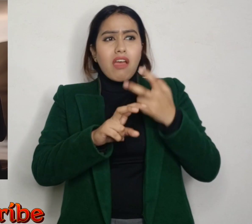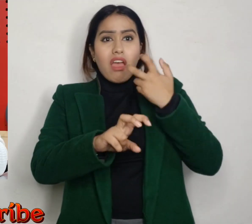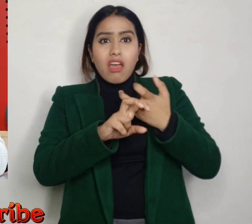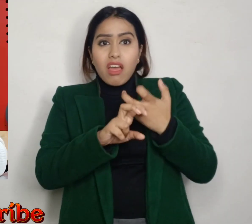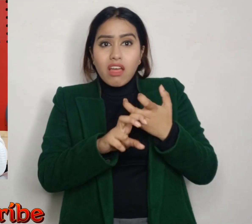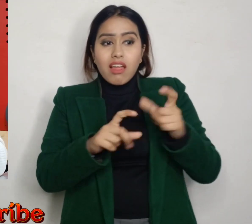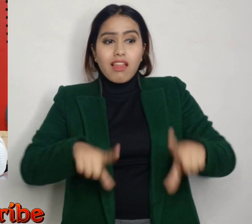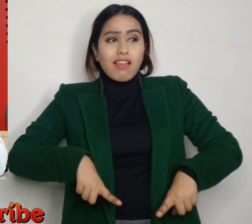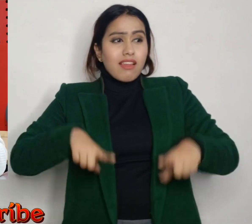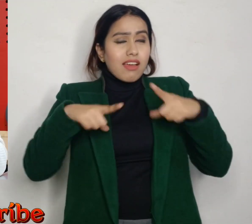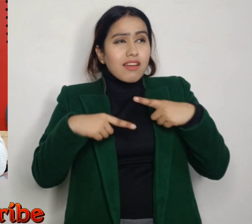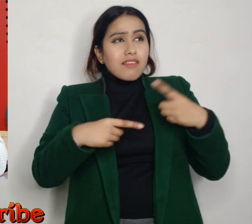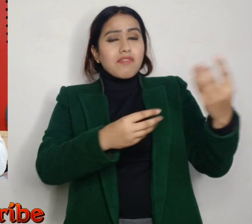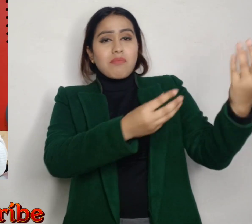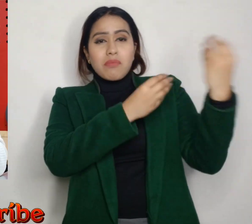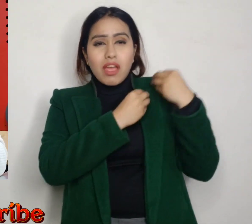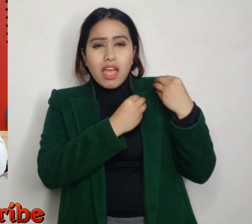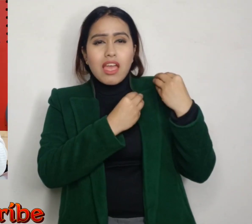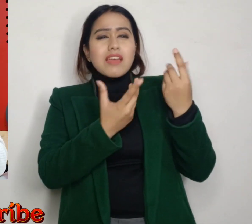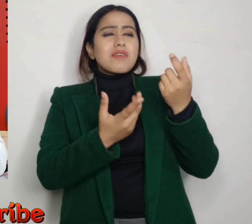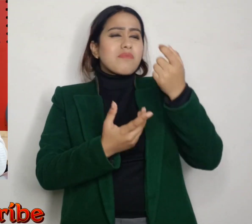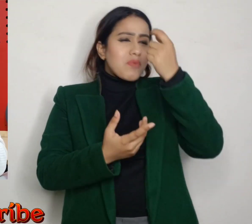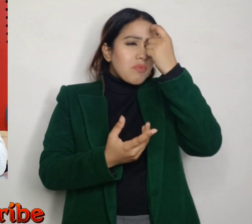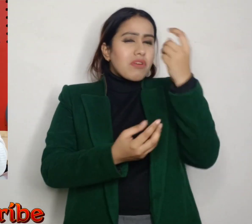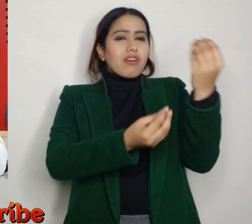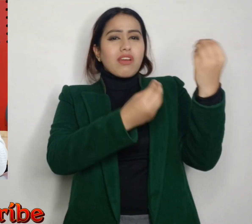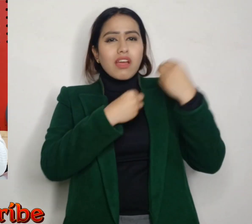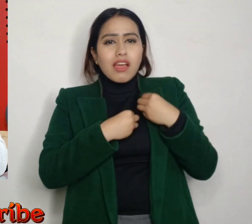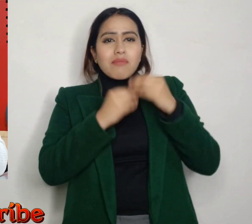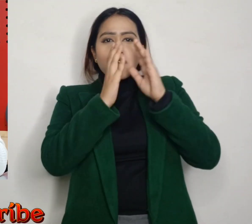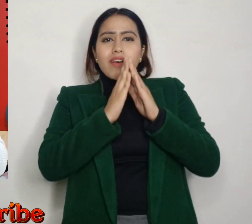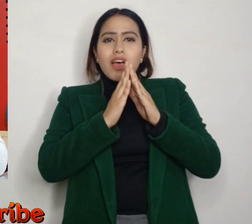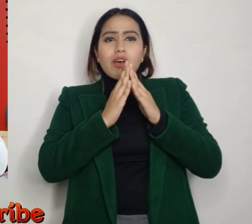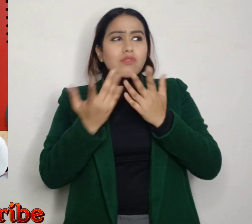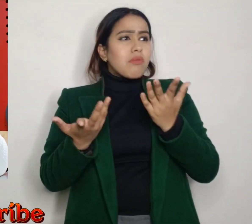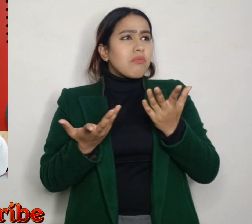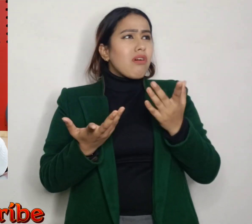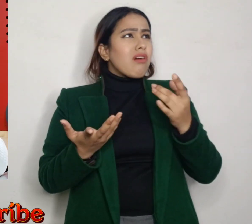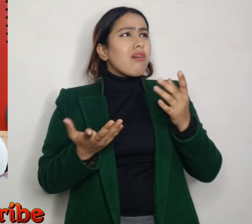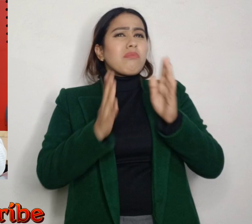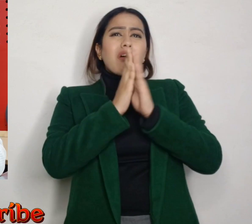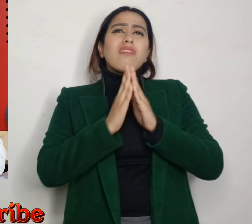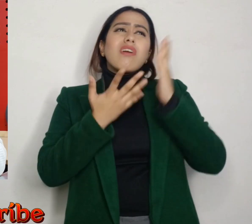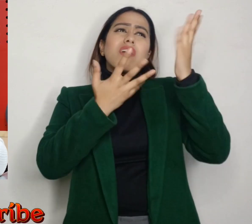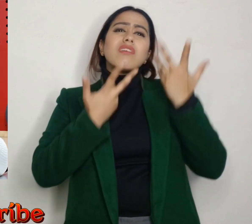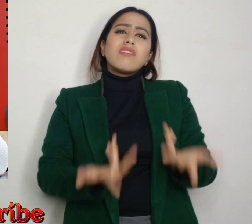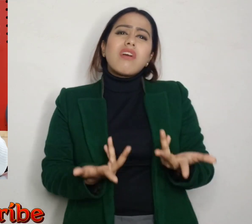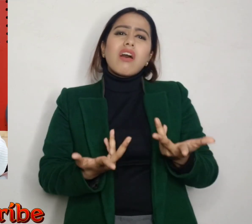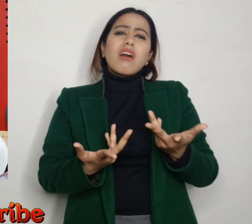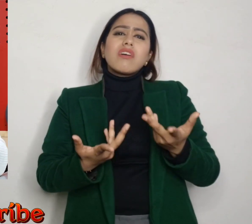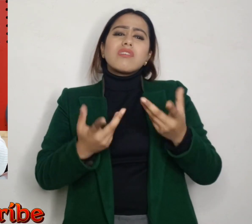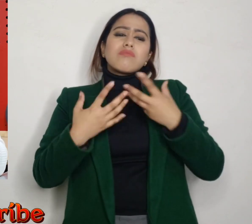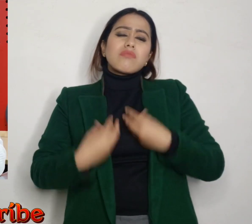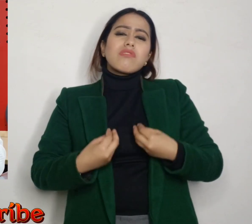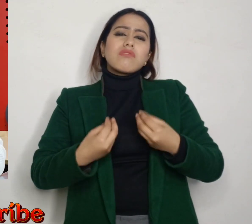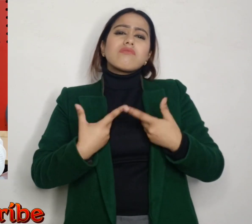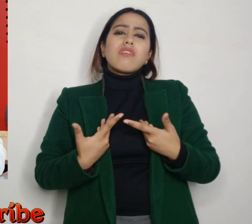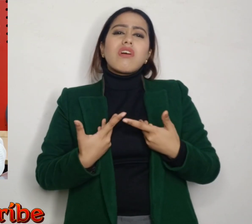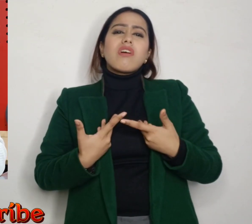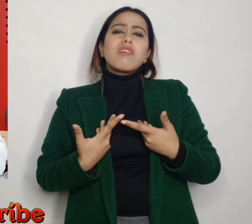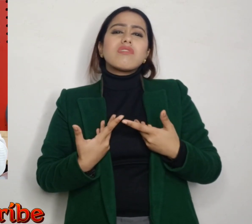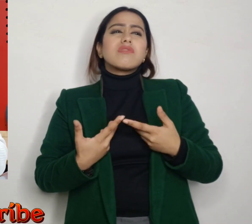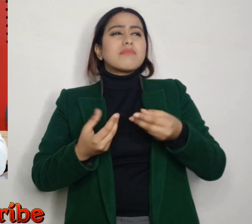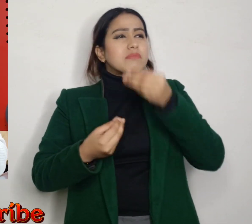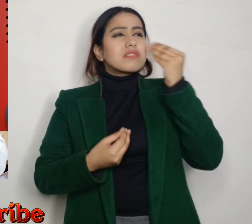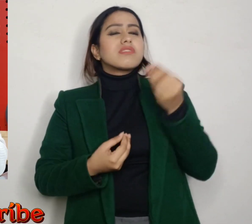है। लेकिन जिस दिन वो छोटा सा पत्थर आकर के हमारे कंधे पर लगता है, छोटा सा गम आता है, तुरंत हम पलट जाते हैं और